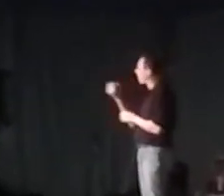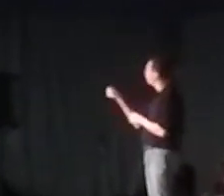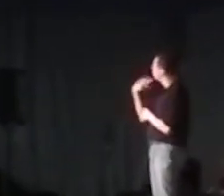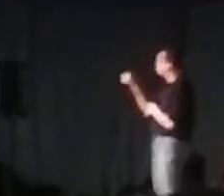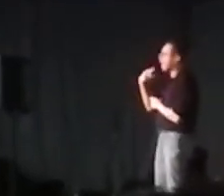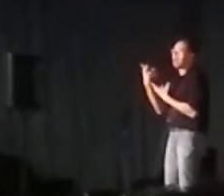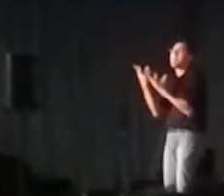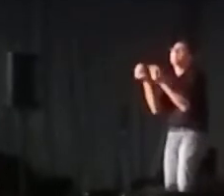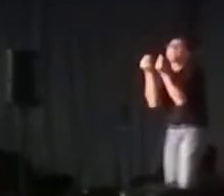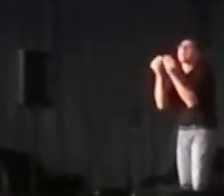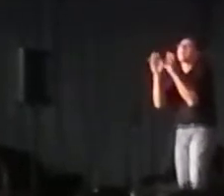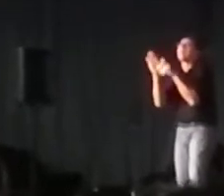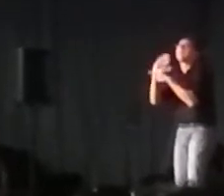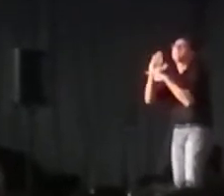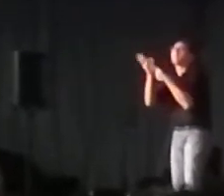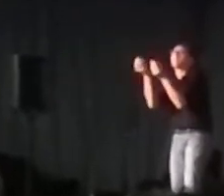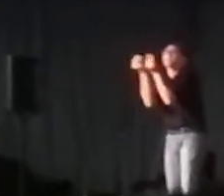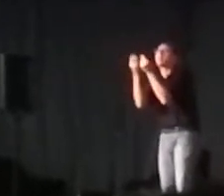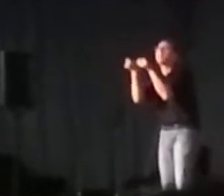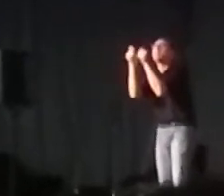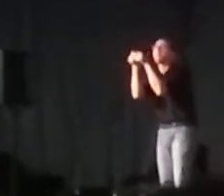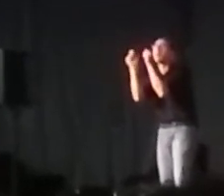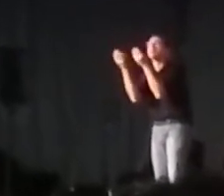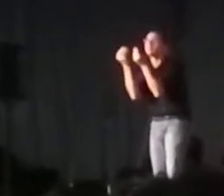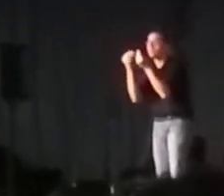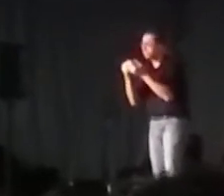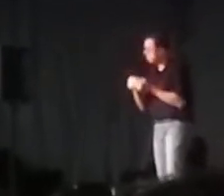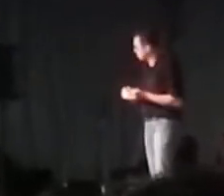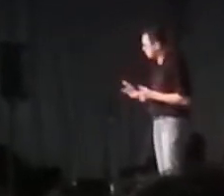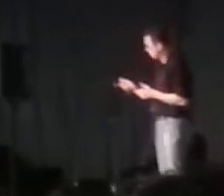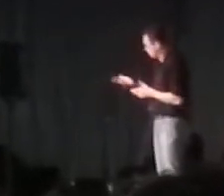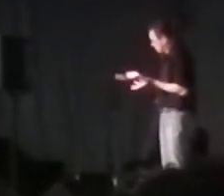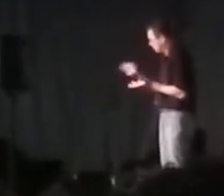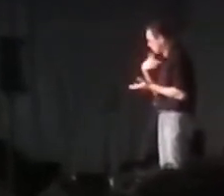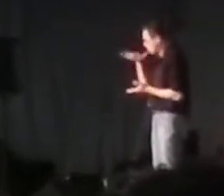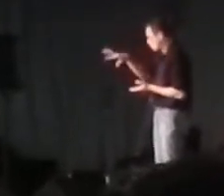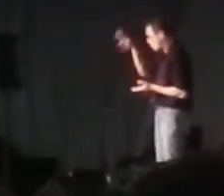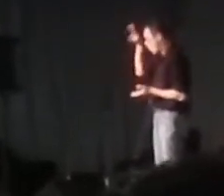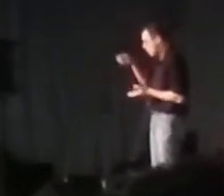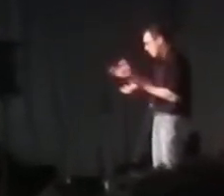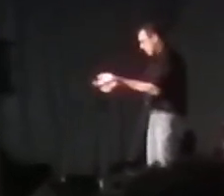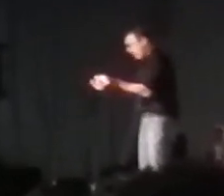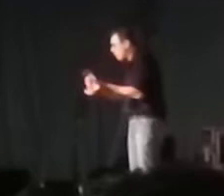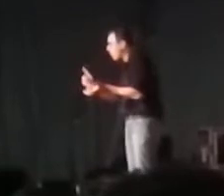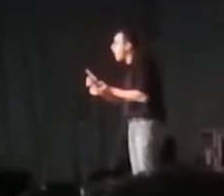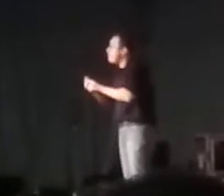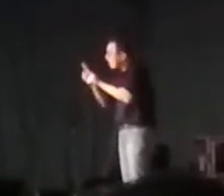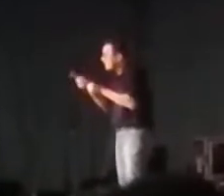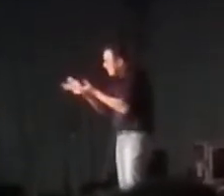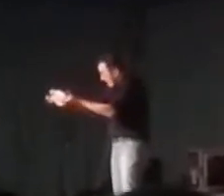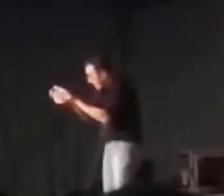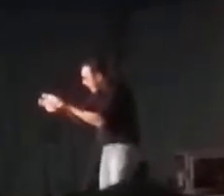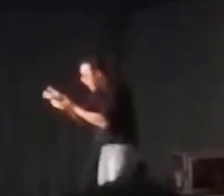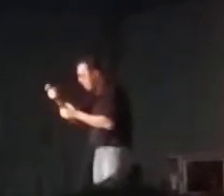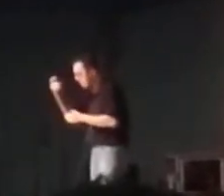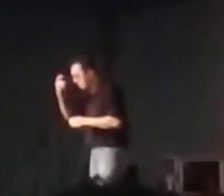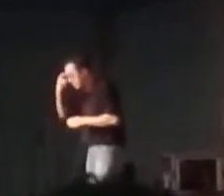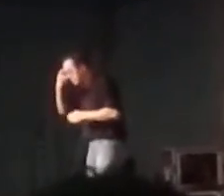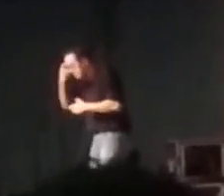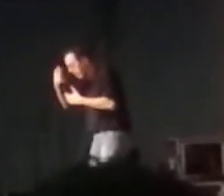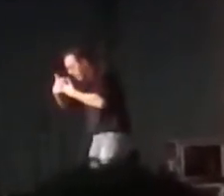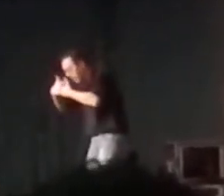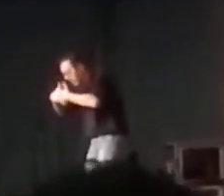esse filme, não vê. É super fácil. Assim, é uma escolha. Agora, quem quer pensar, quem quer debater, quem